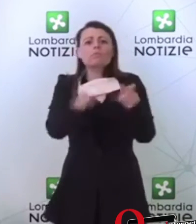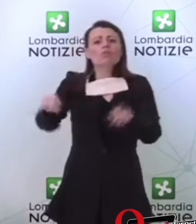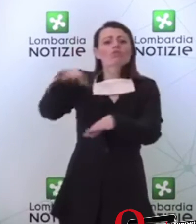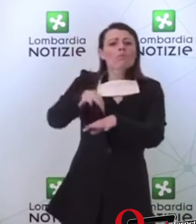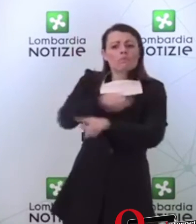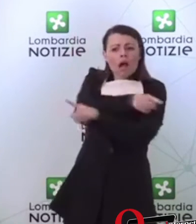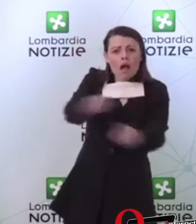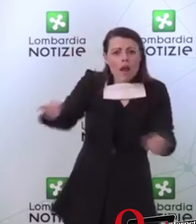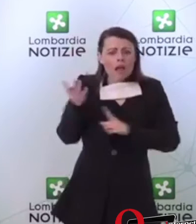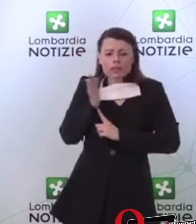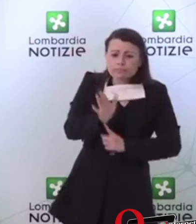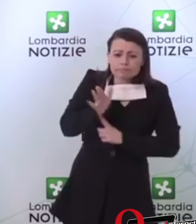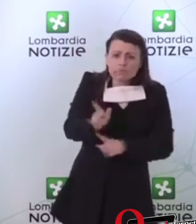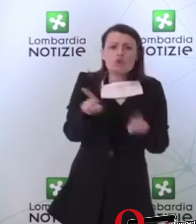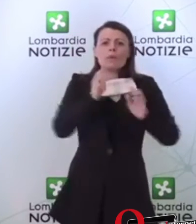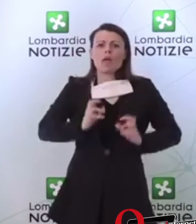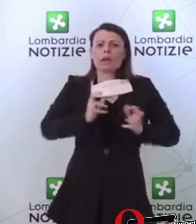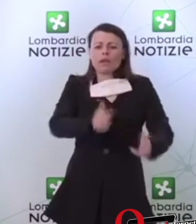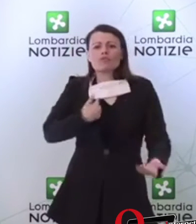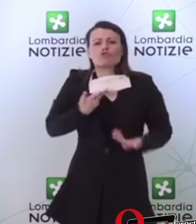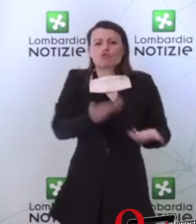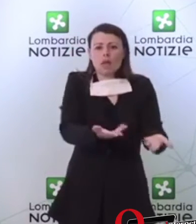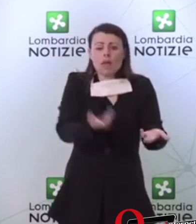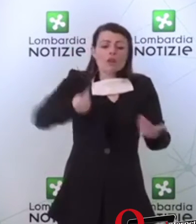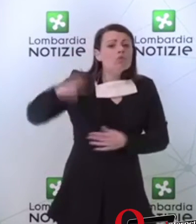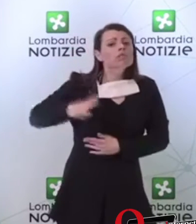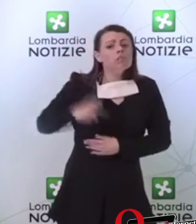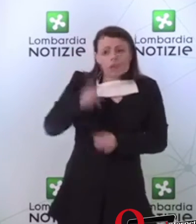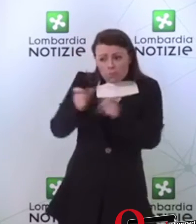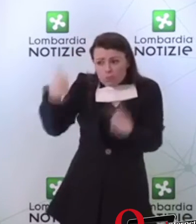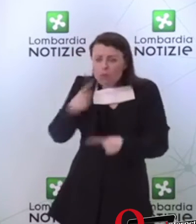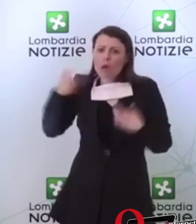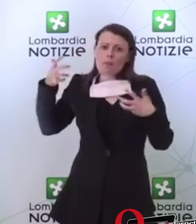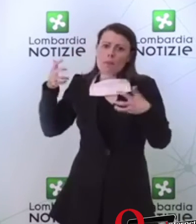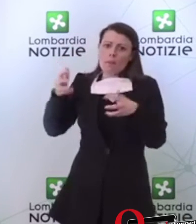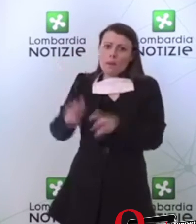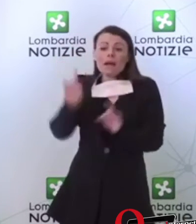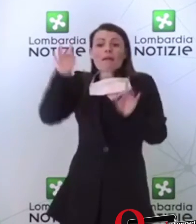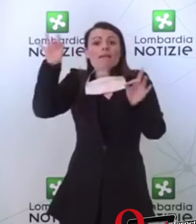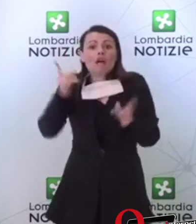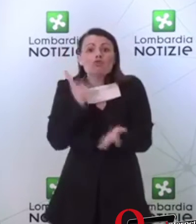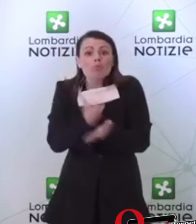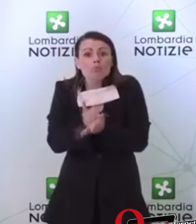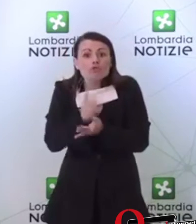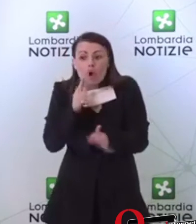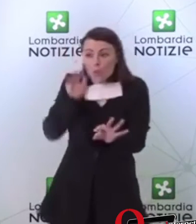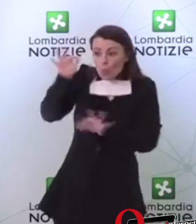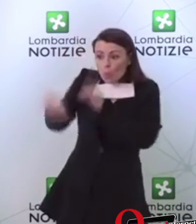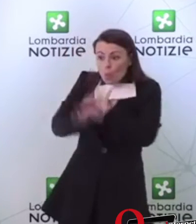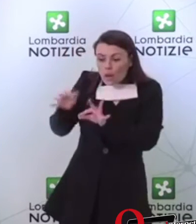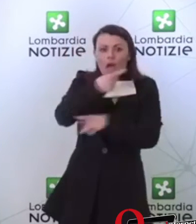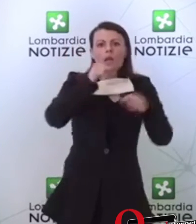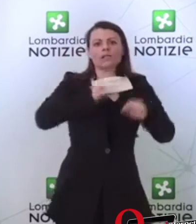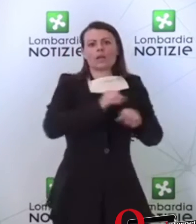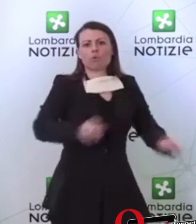noi speriamo che siano sempre meno, ma che ancora dovranno ricorrere alle cure della nostra sanità. Ecco,